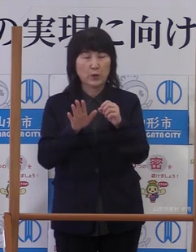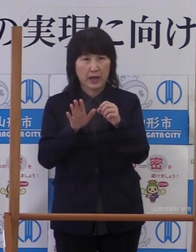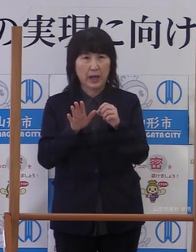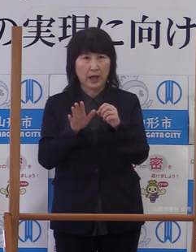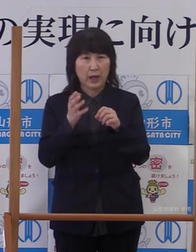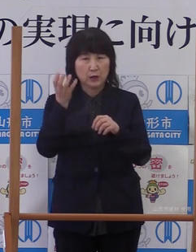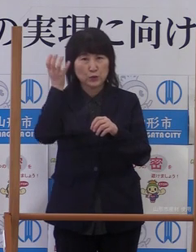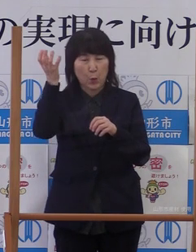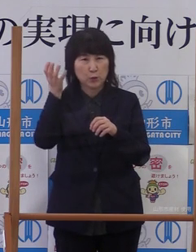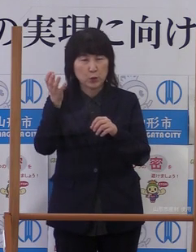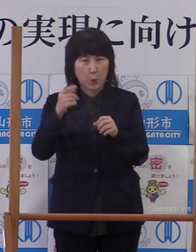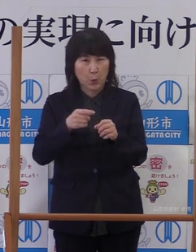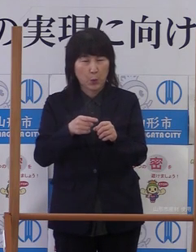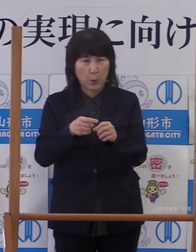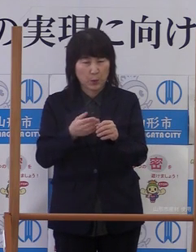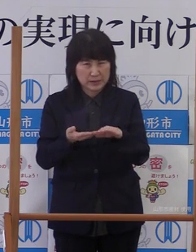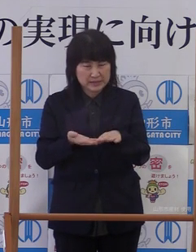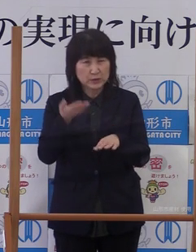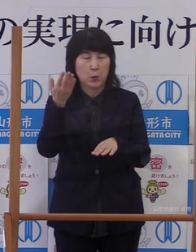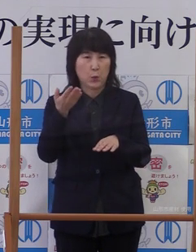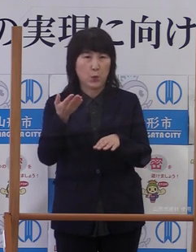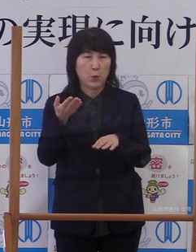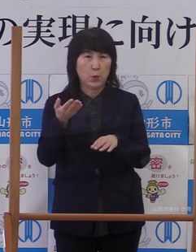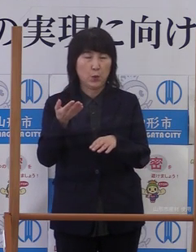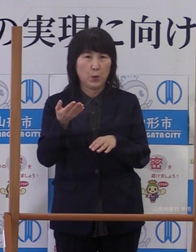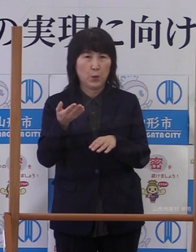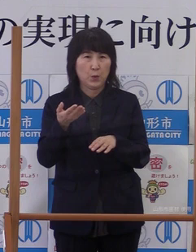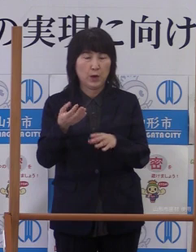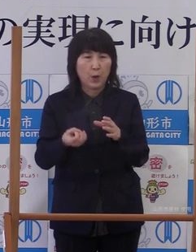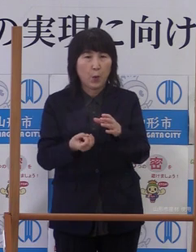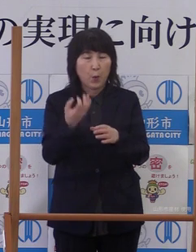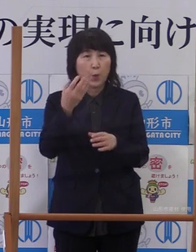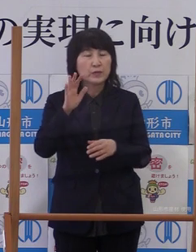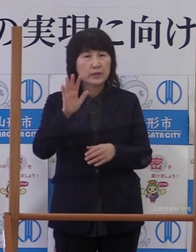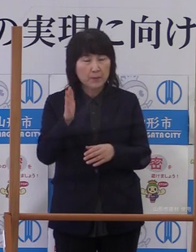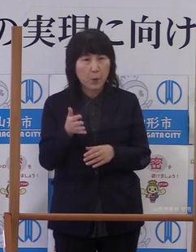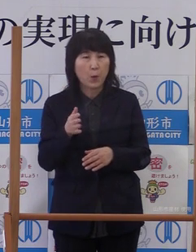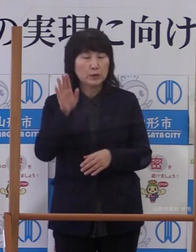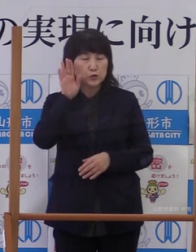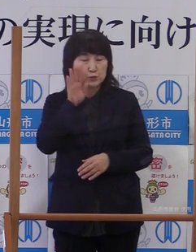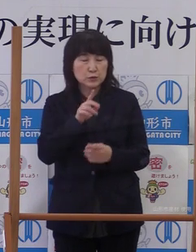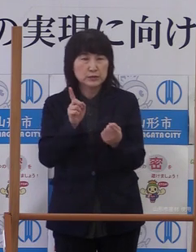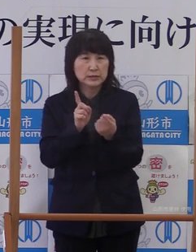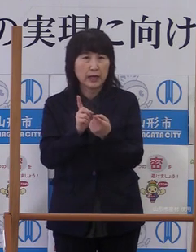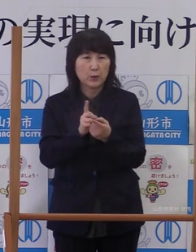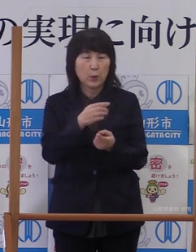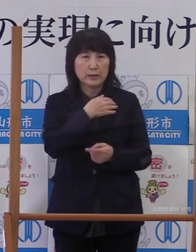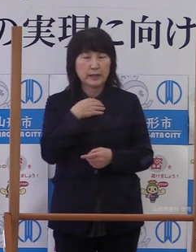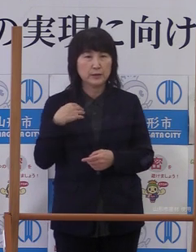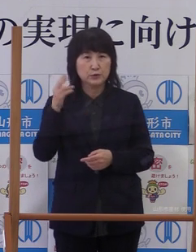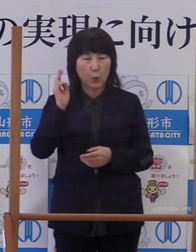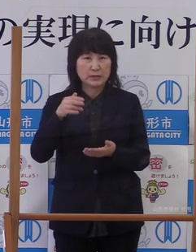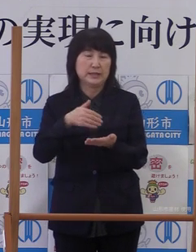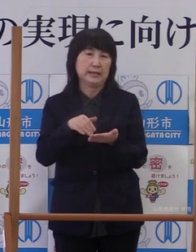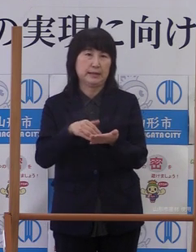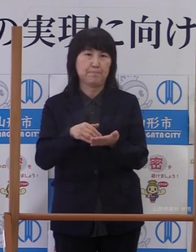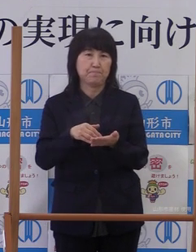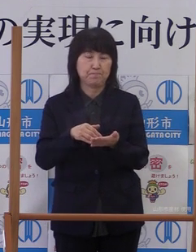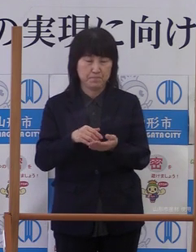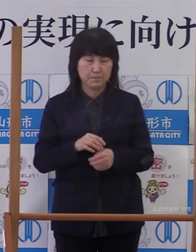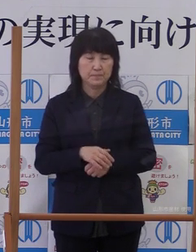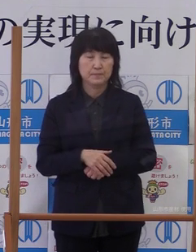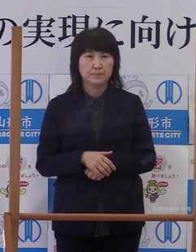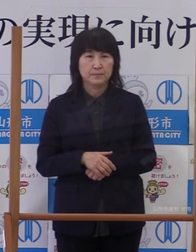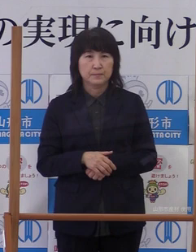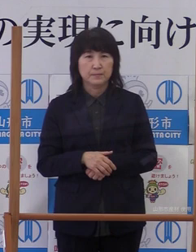外の事態が起こっても迅速に対応できるように今回増額しているという考え方でござい